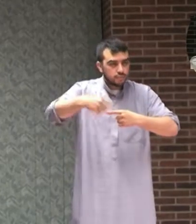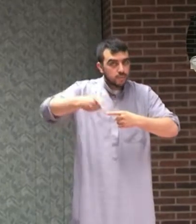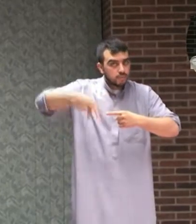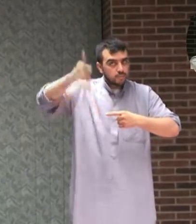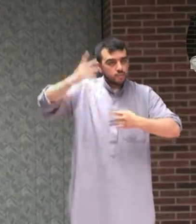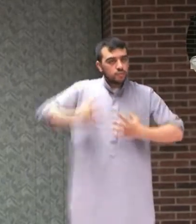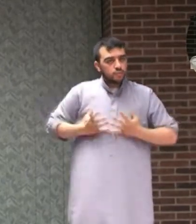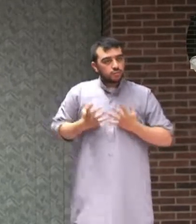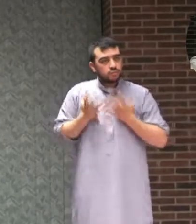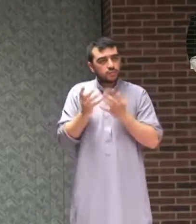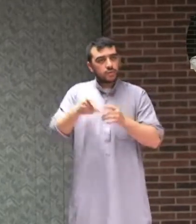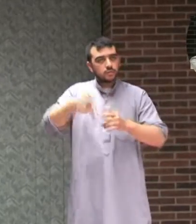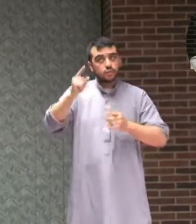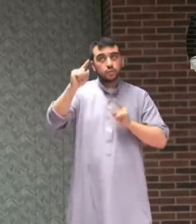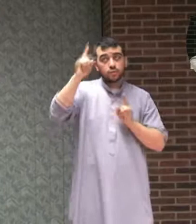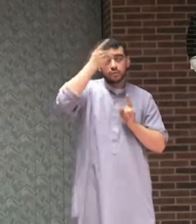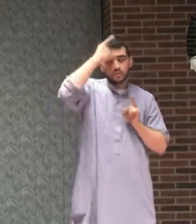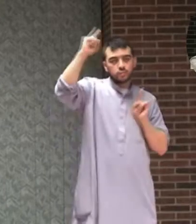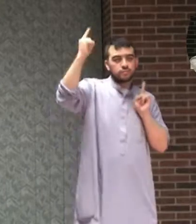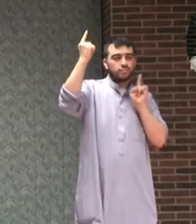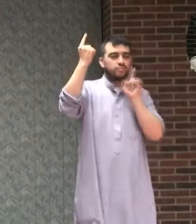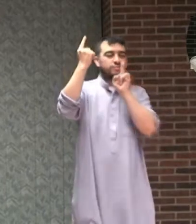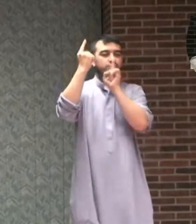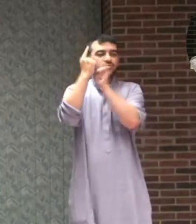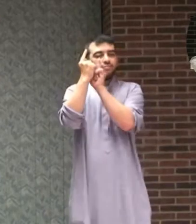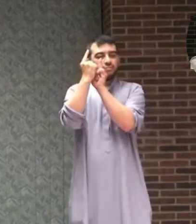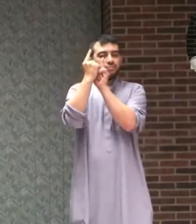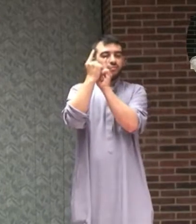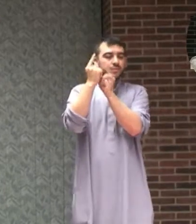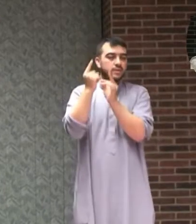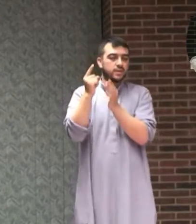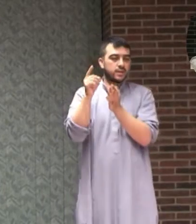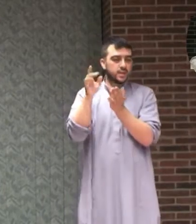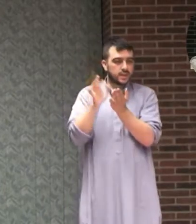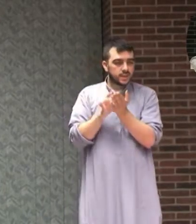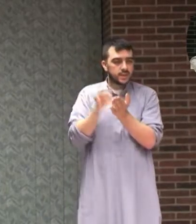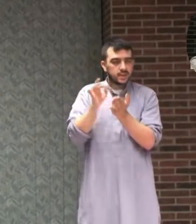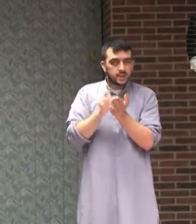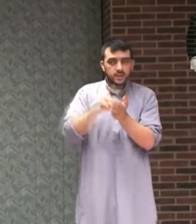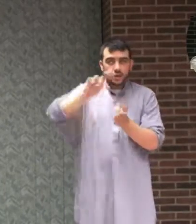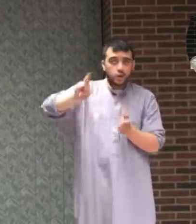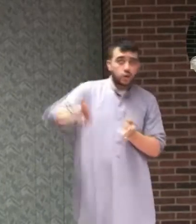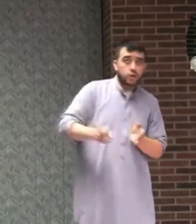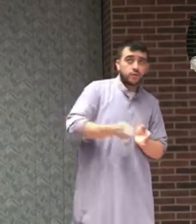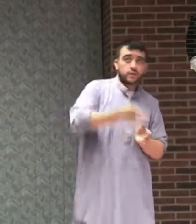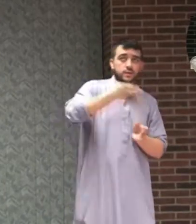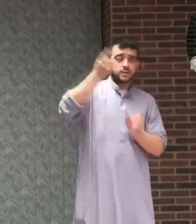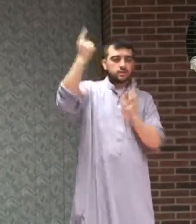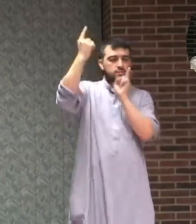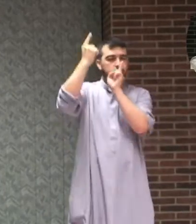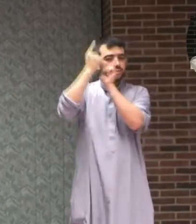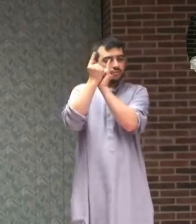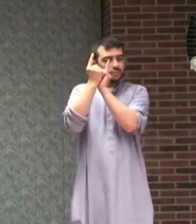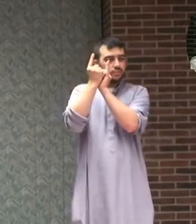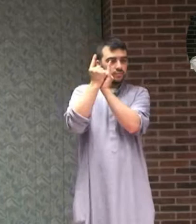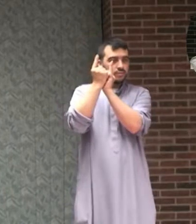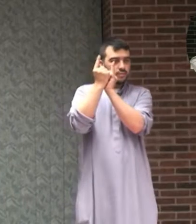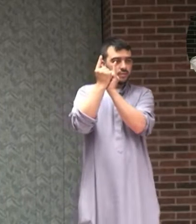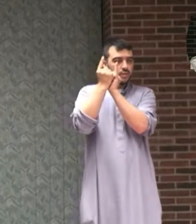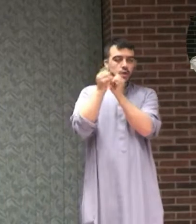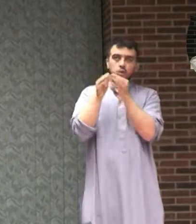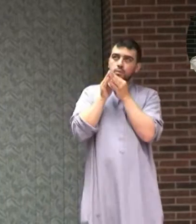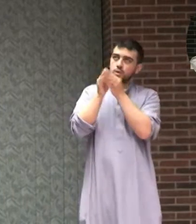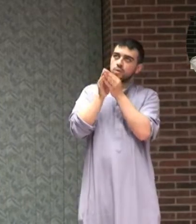année. Nous continuons à nous rapprocher d'Allah subhanahu wa ta'ala, nous continuons à essayer de revenir vers lui à